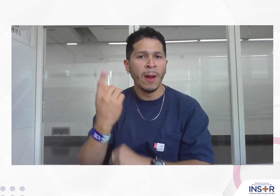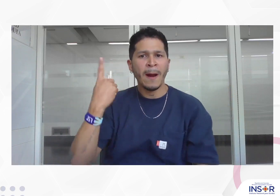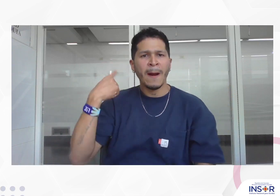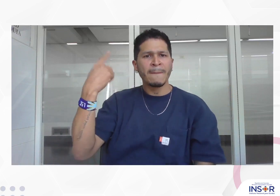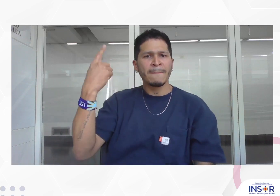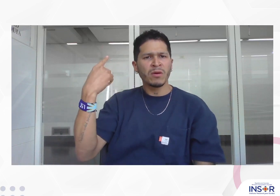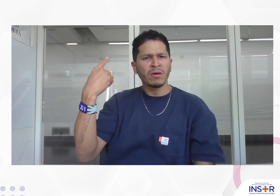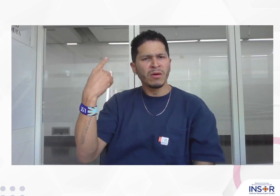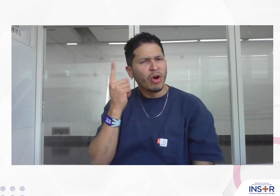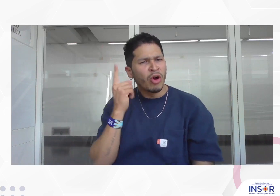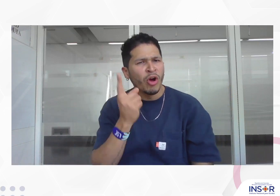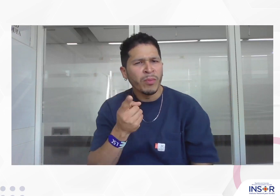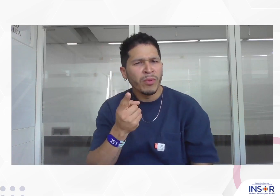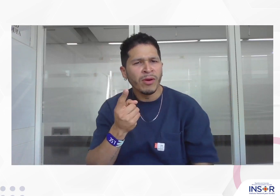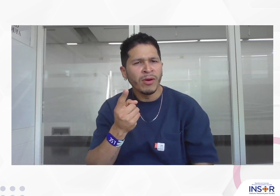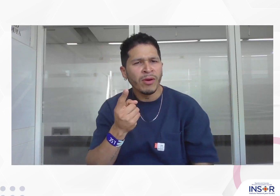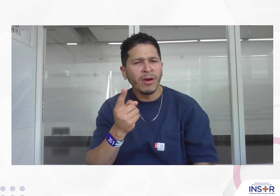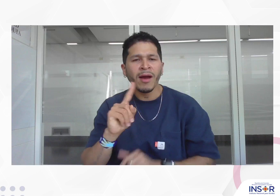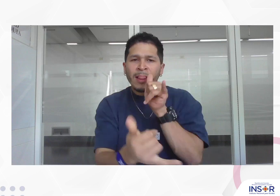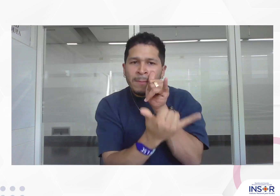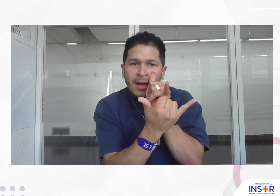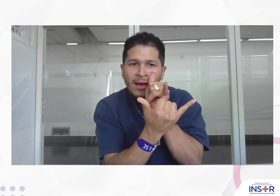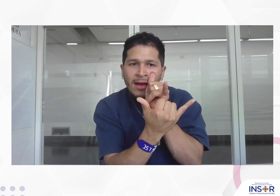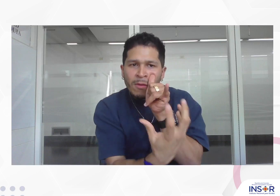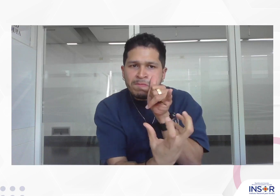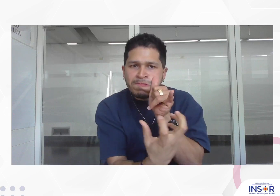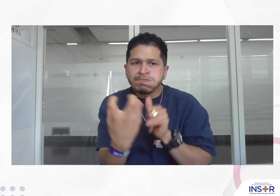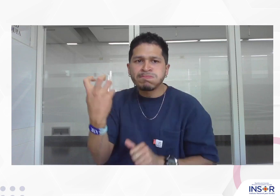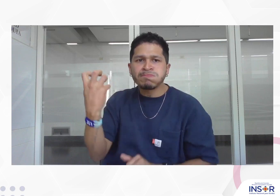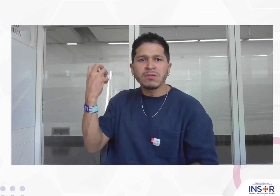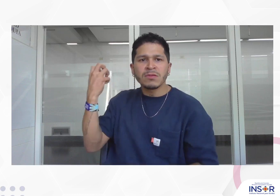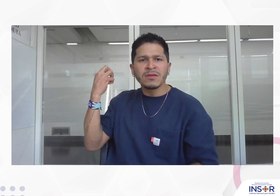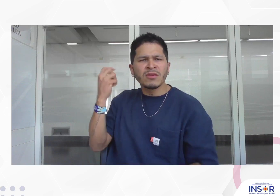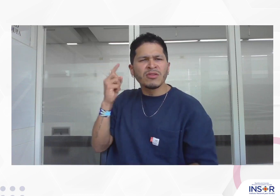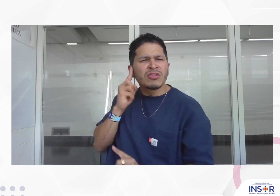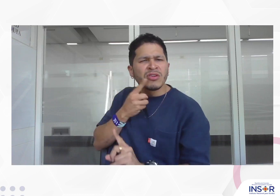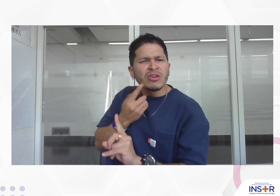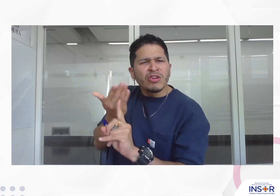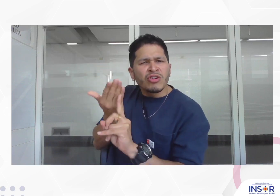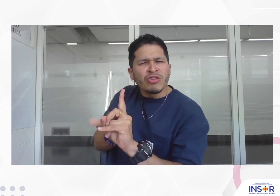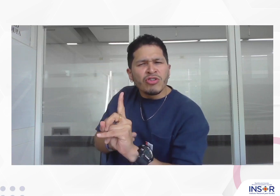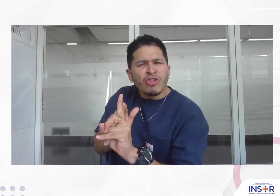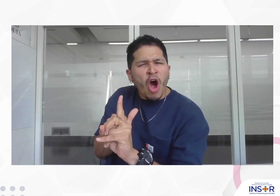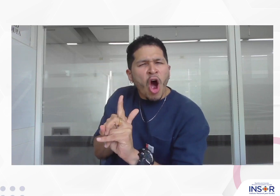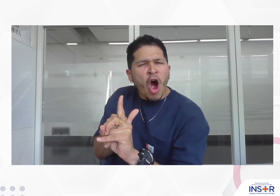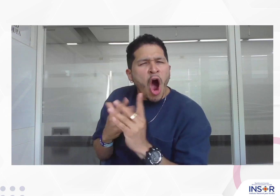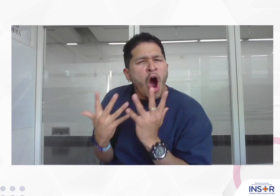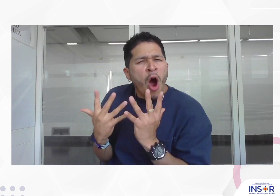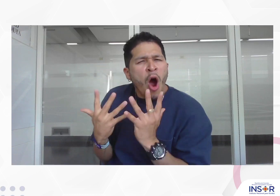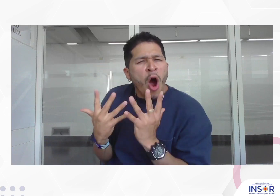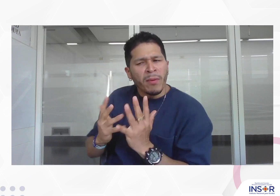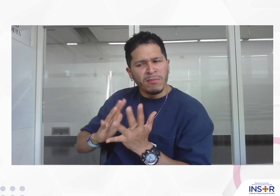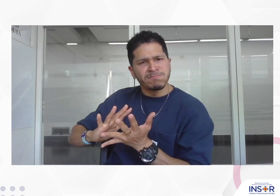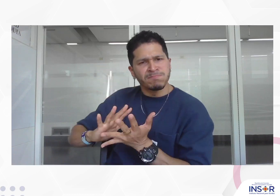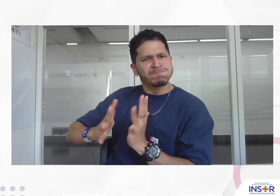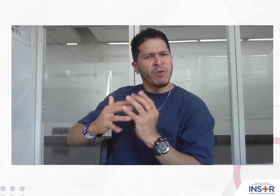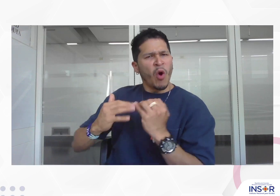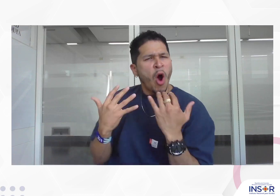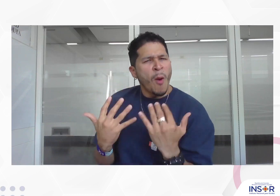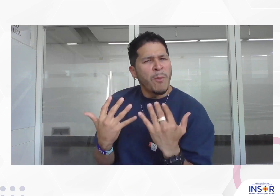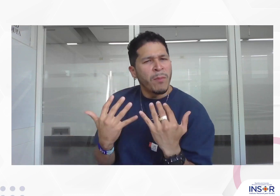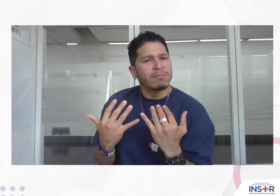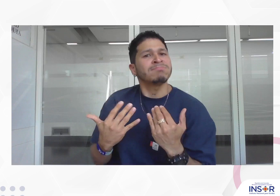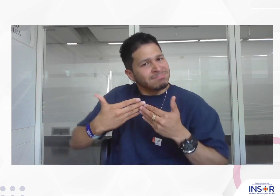sea sobre cultura, sordismo y lengua de señas, sociedad y epistemología sordas, en donde se